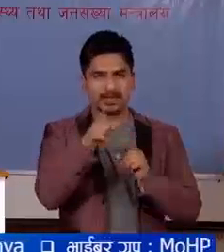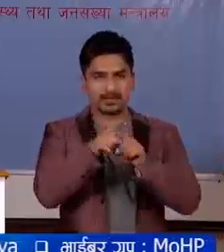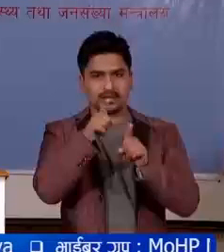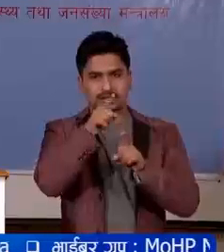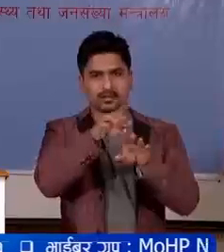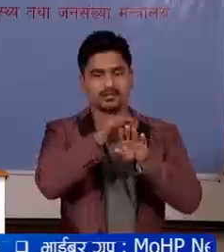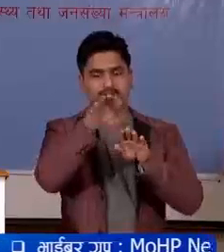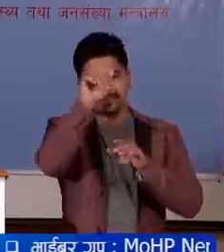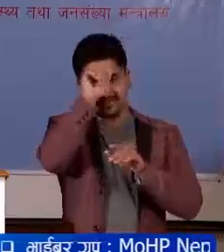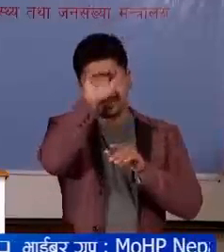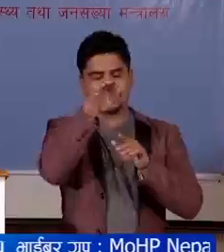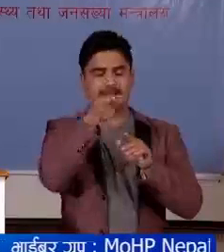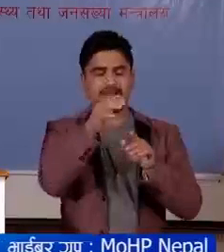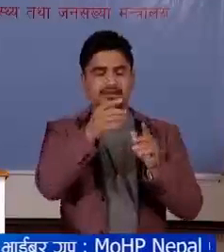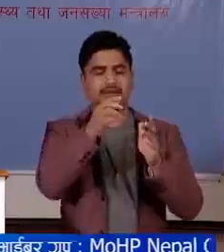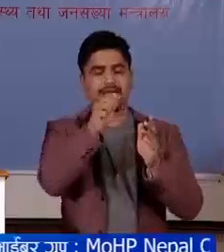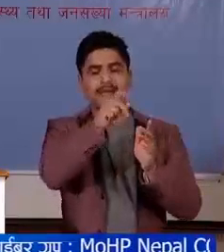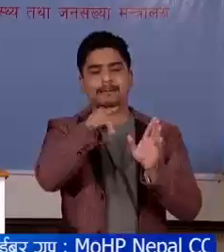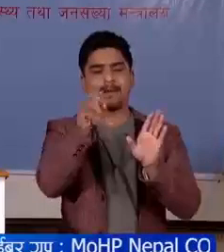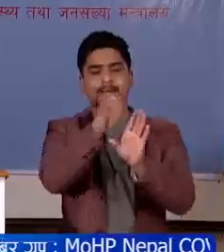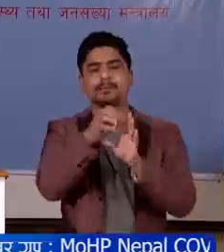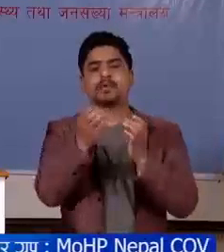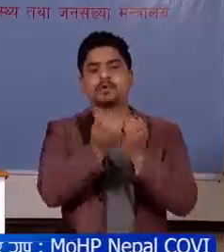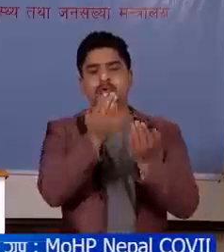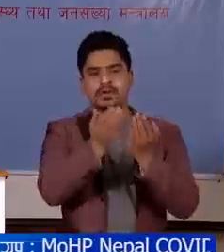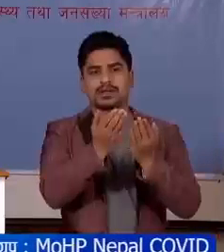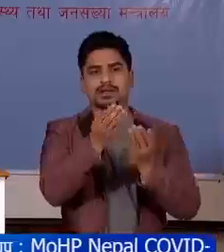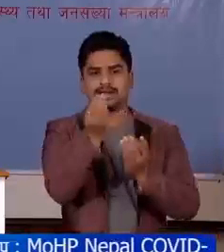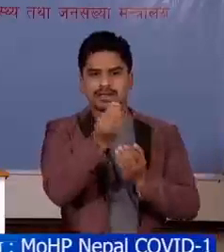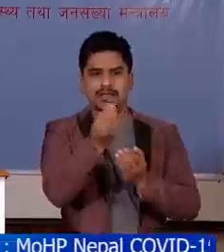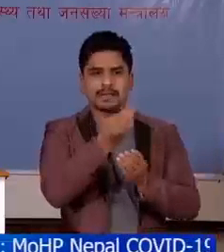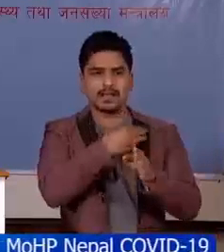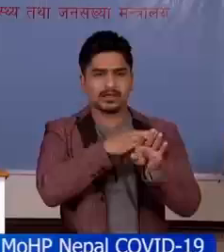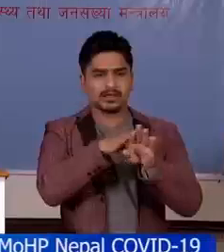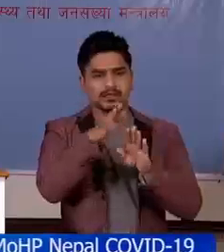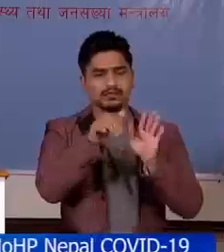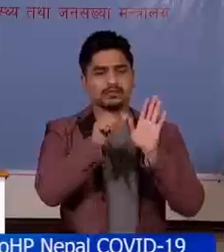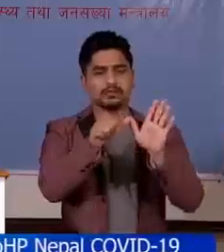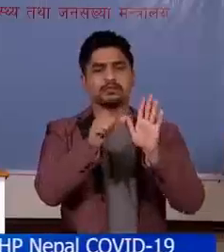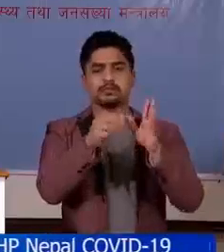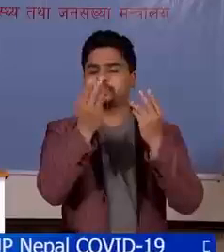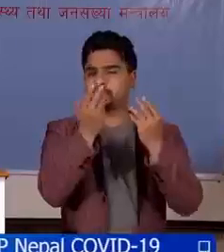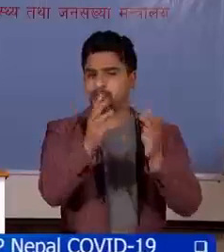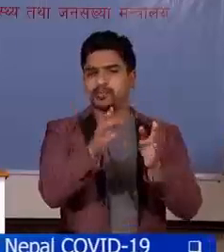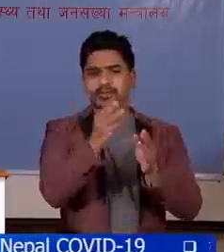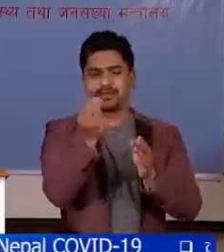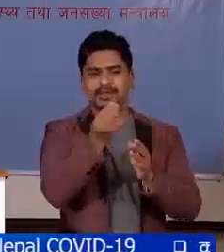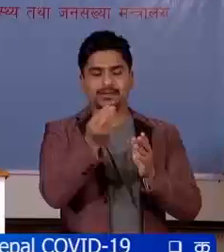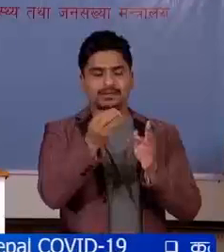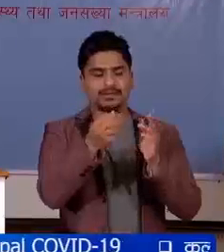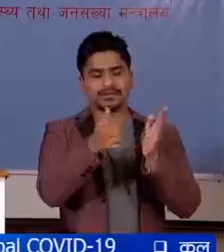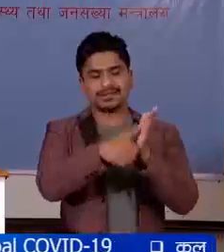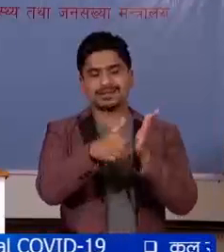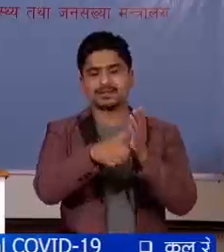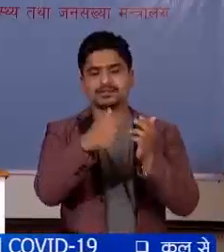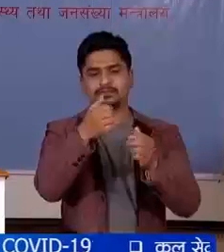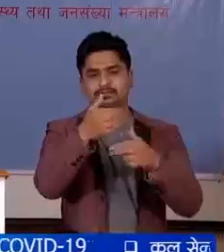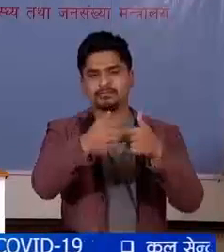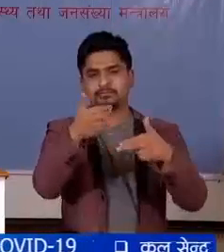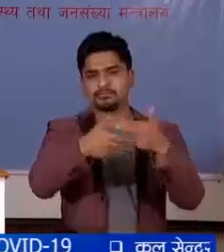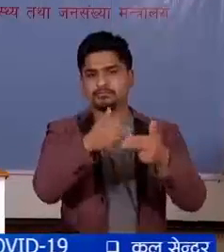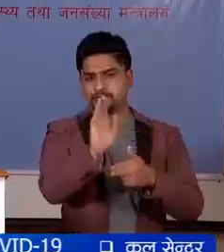आपने अपडेट कराये दिनो लाबनना चाहांचो केही को आमिले सम्भधन गरी सके कवस्ता सबने केहीले आमि ट्रेशिंग गरी रेकाशू